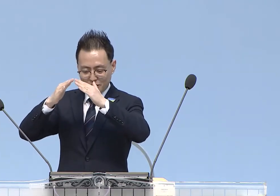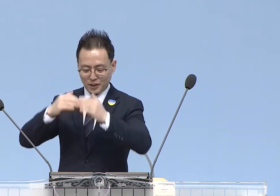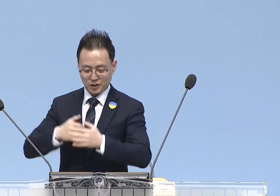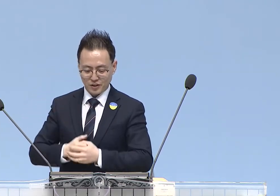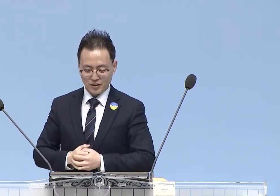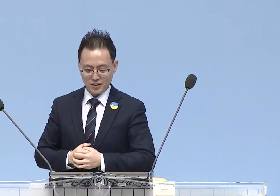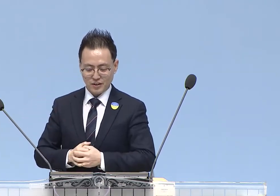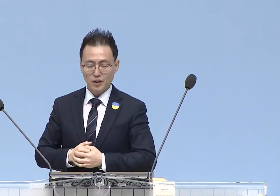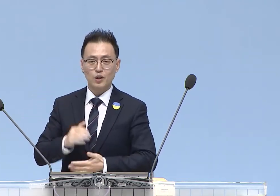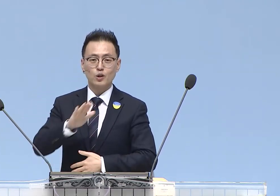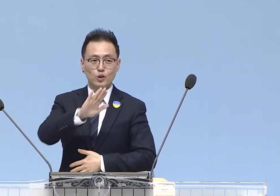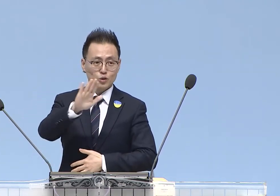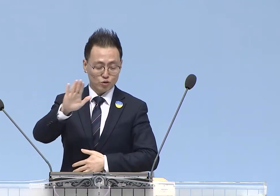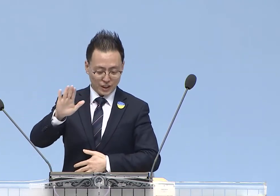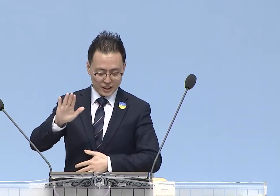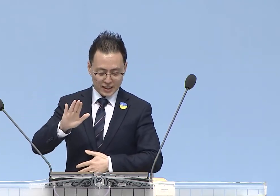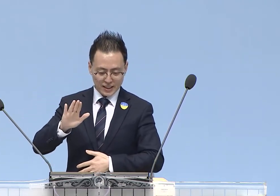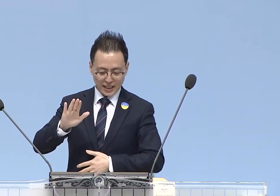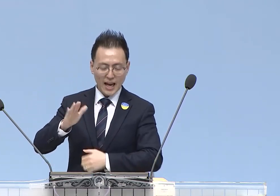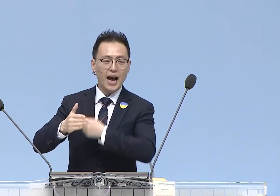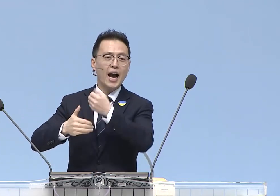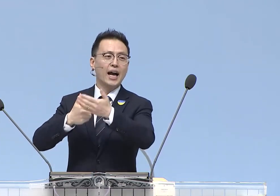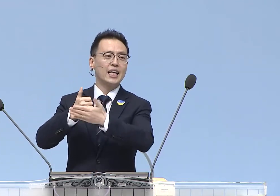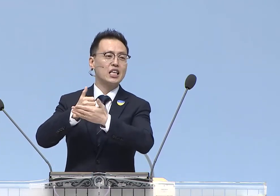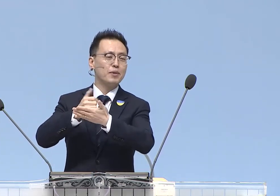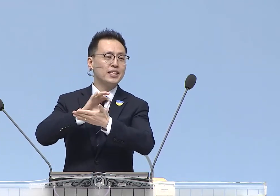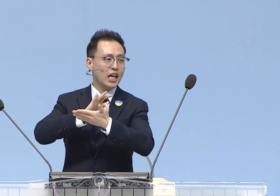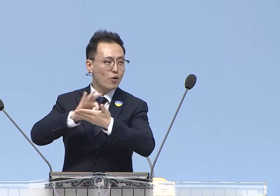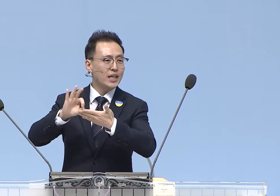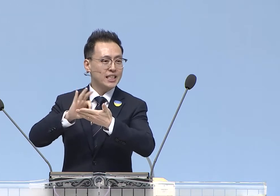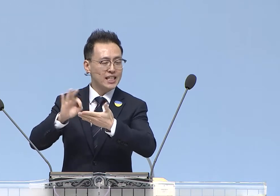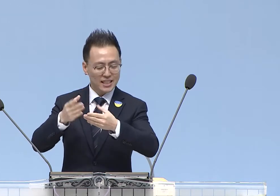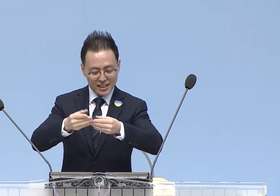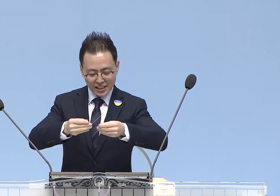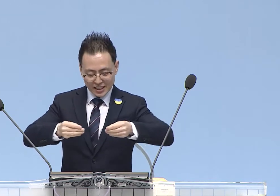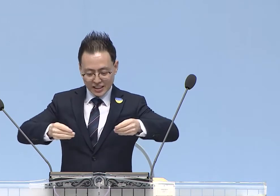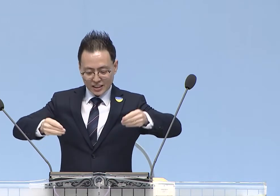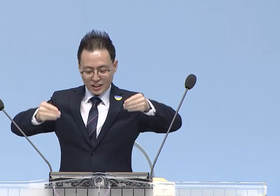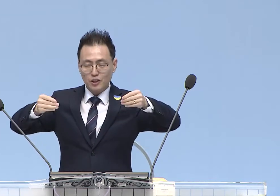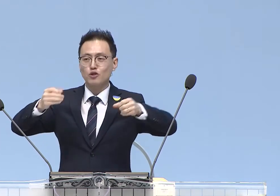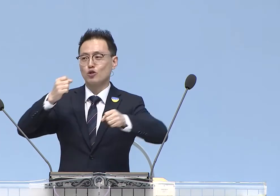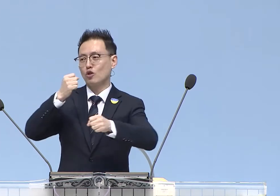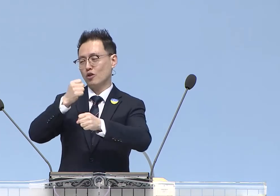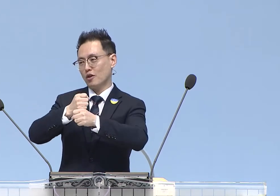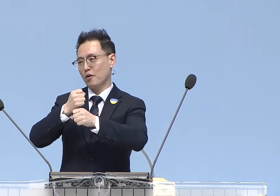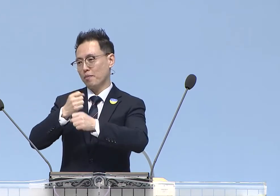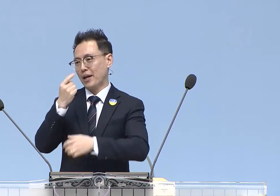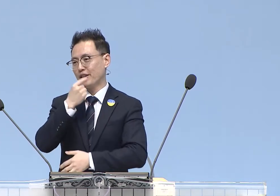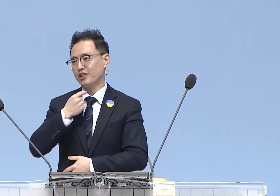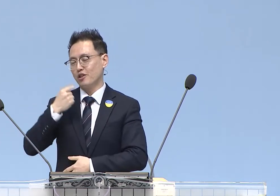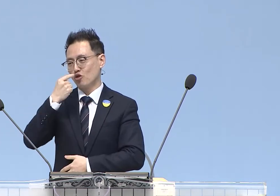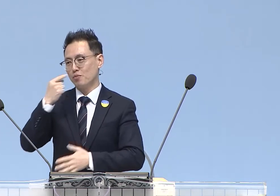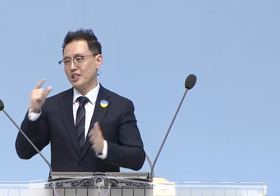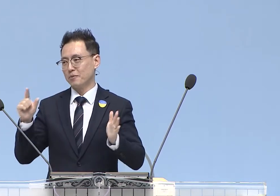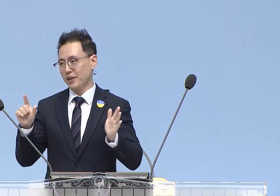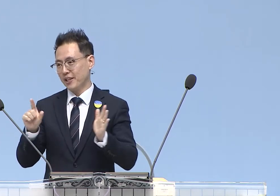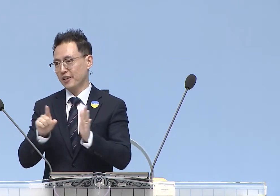집에서 우리를 하나님이 사용하실 그릇으로 만드실 줄 믿습니다.